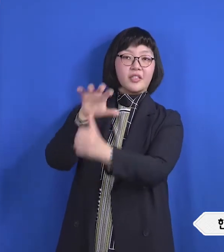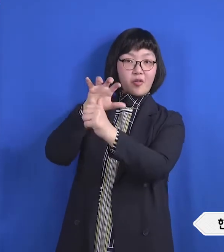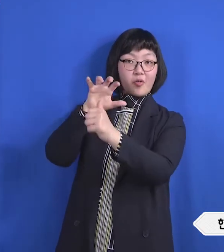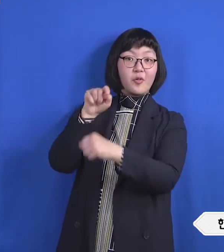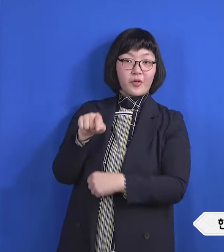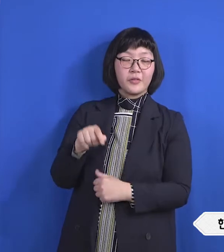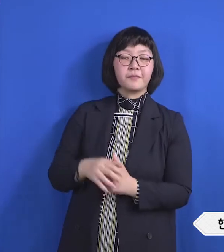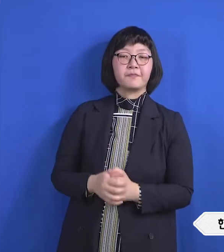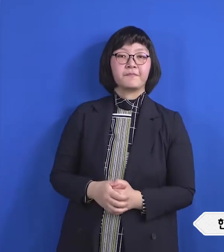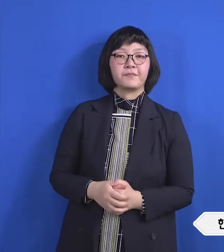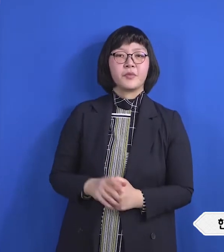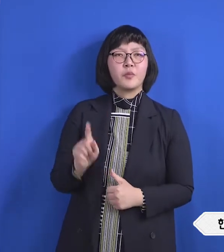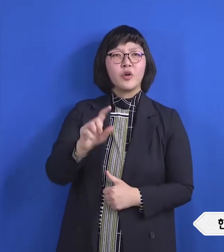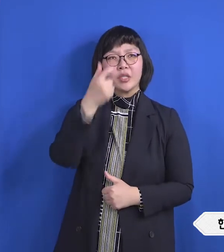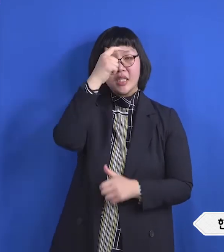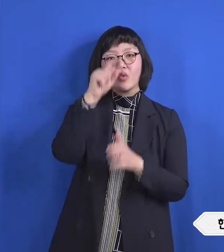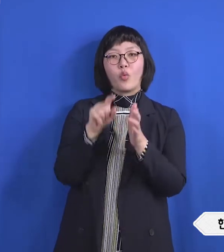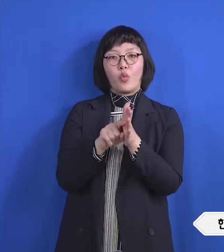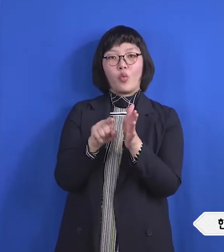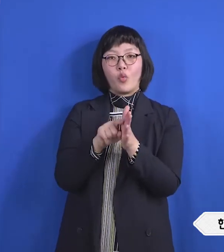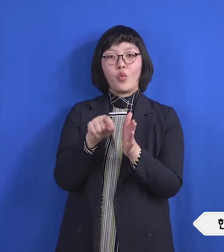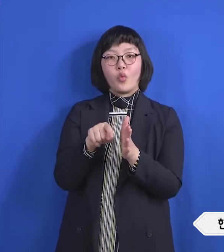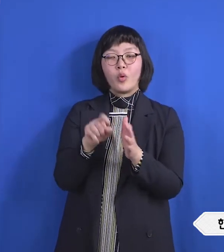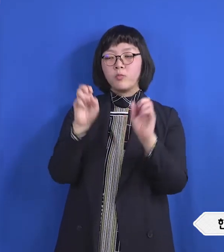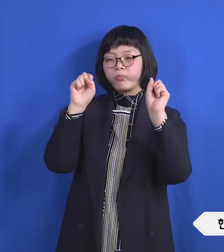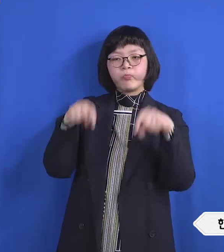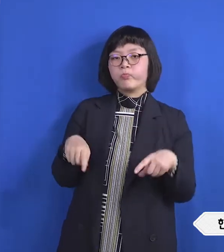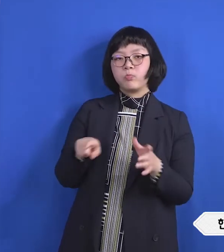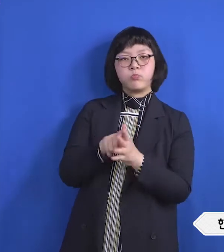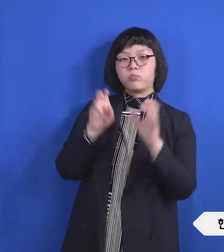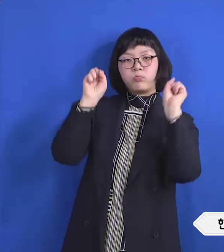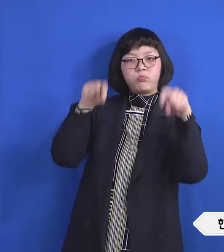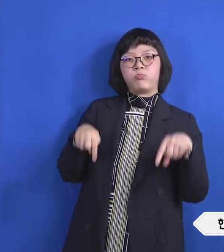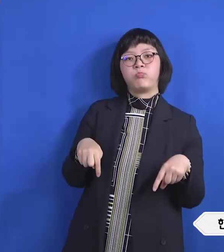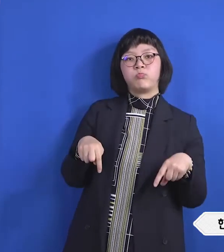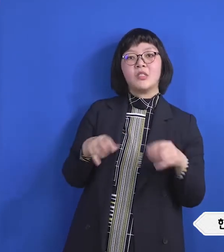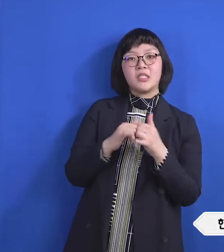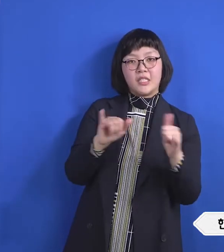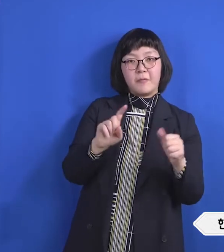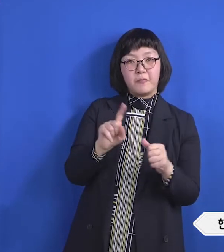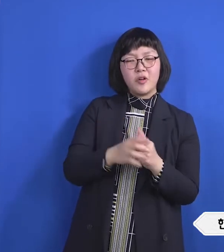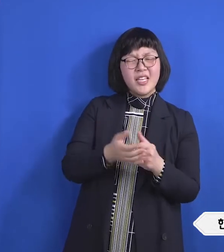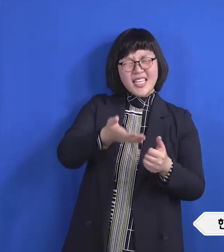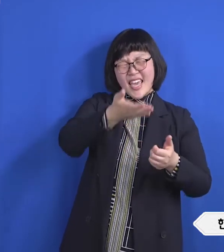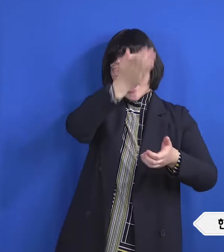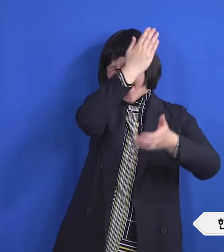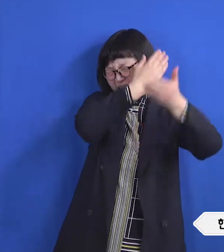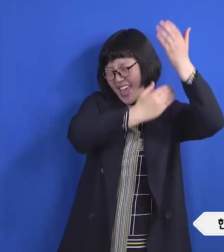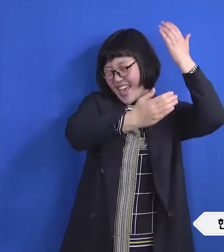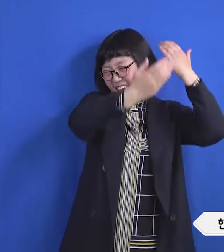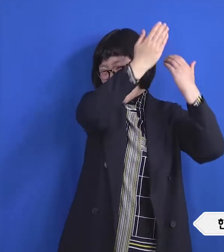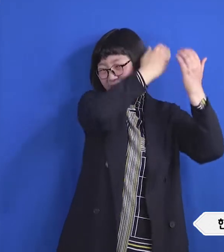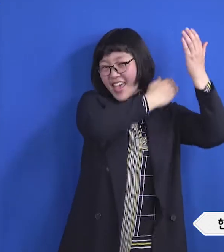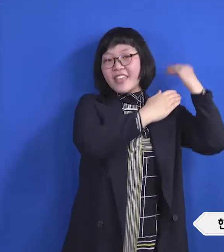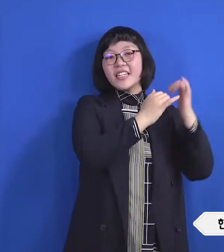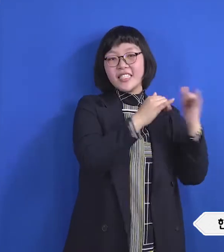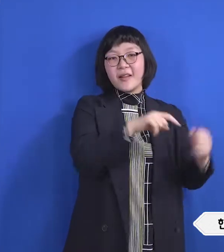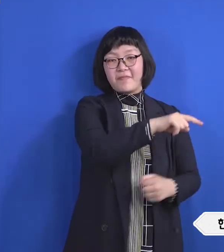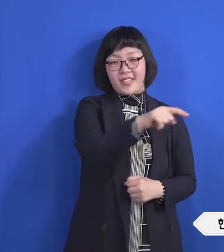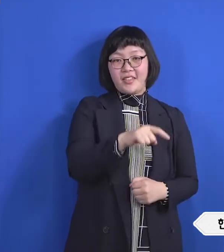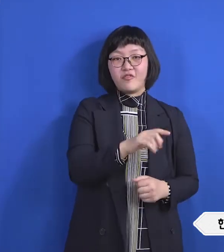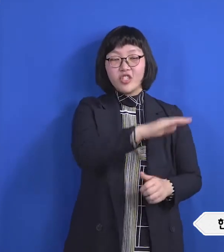해보면, 기독교를 전혀 모르는 옛날 사람들, 저 삼국시대 사람들, 우리